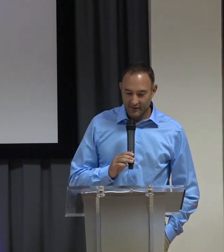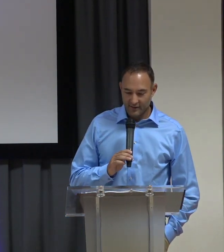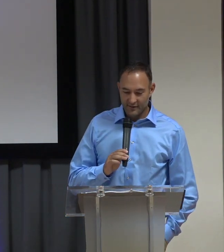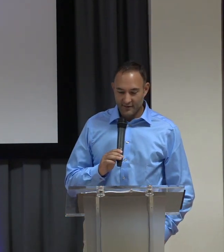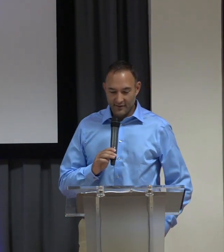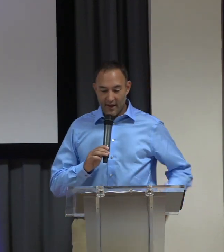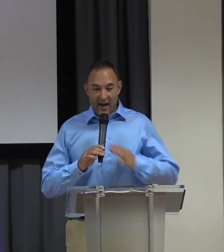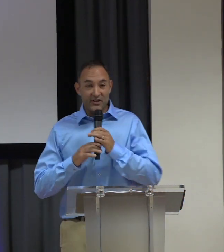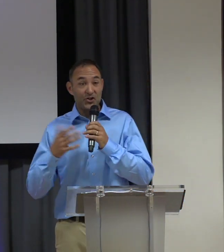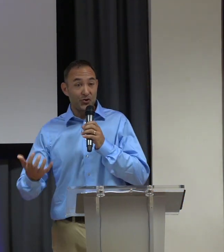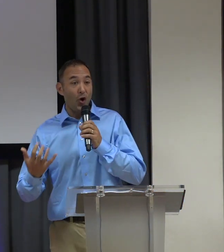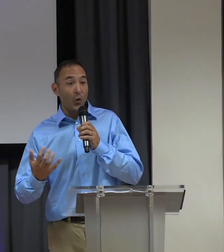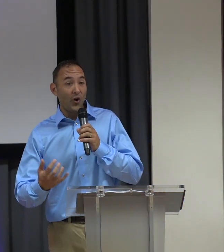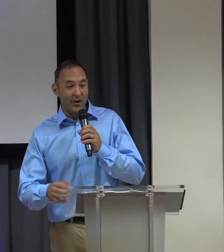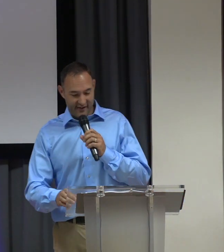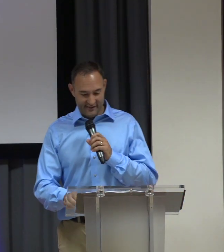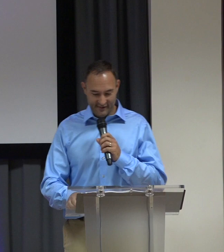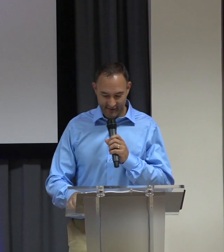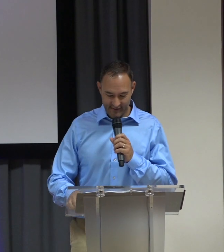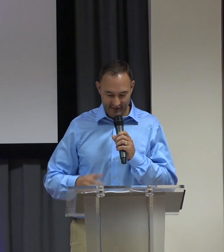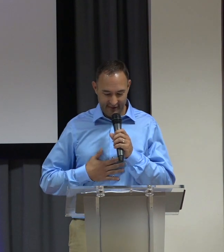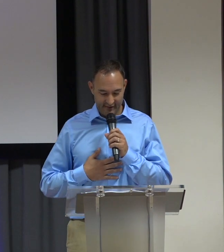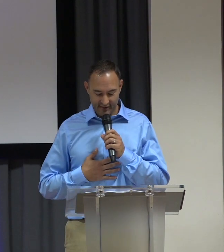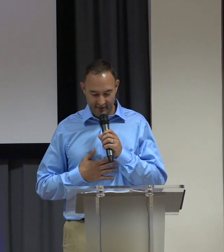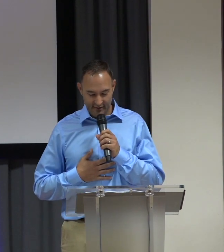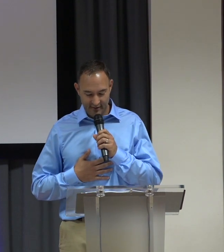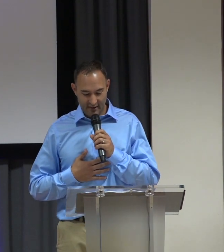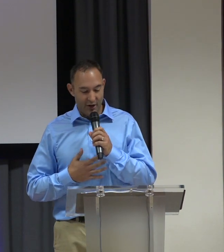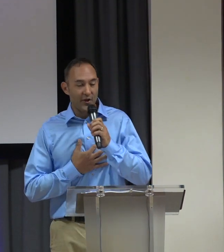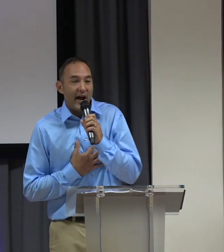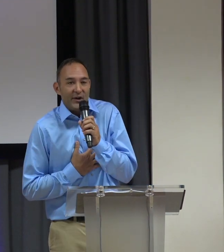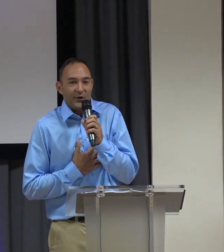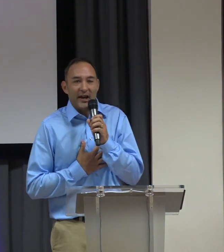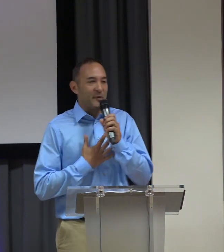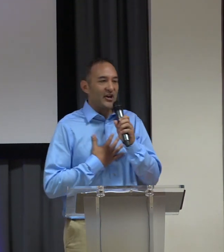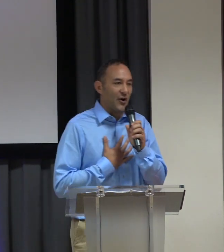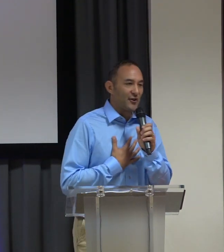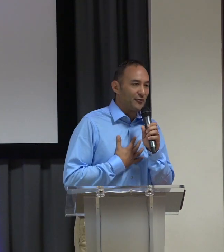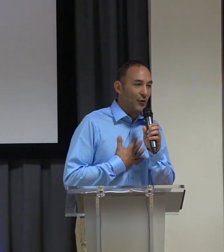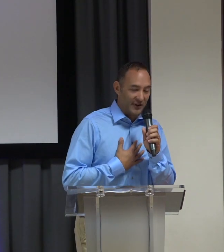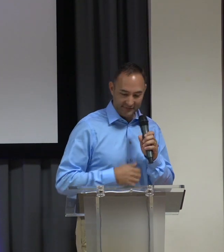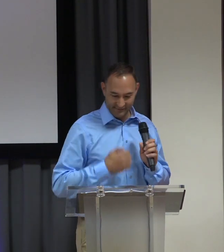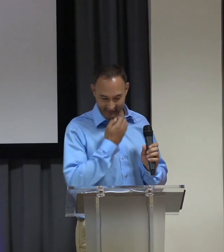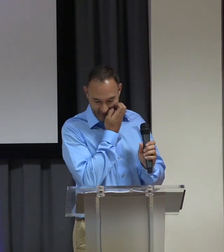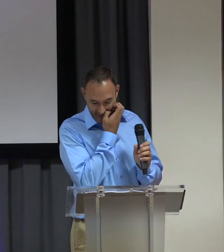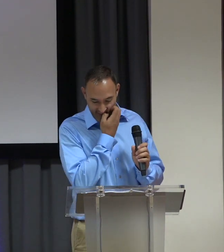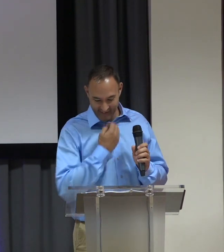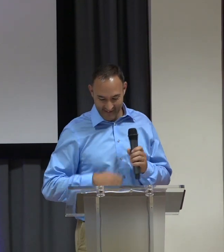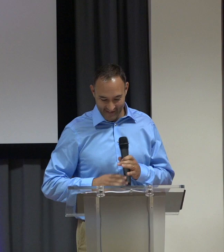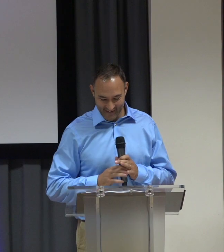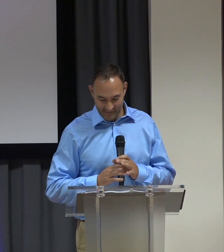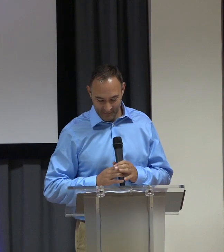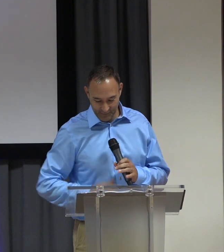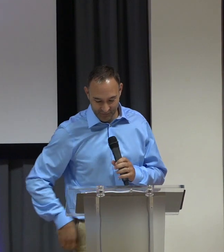des insensés. And that is a strong word. Et ça, c'est vraiment une parole forte. I know that I don't like being called a fool. Et je sais que j'aime pas